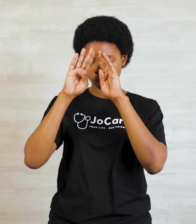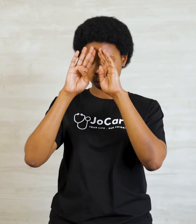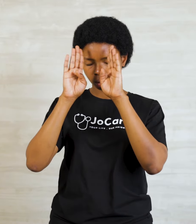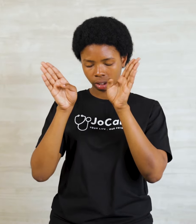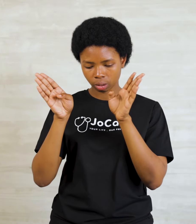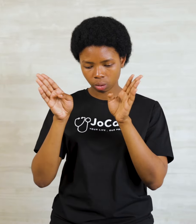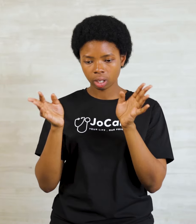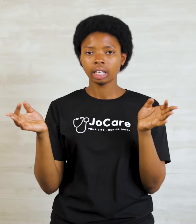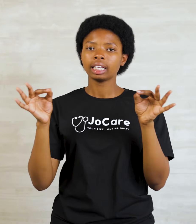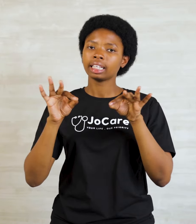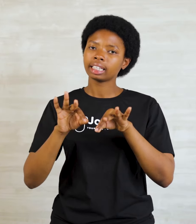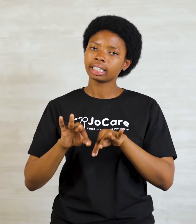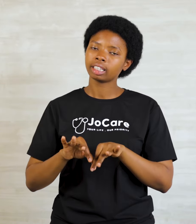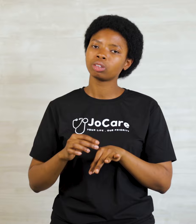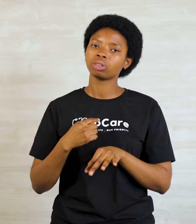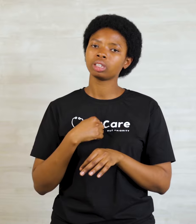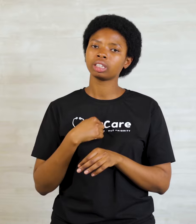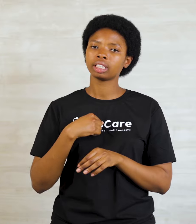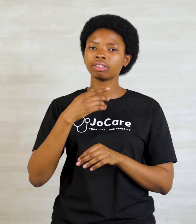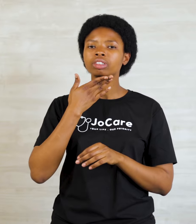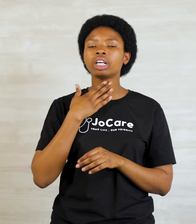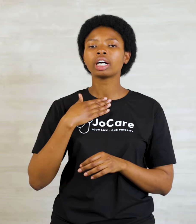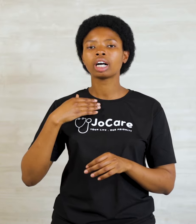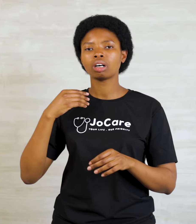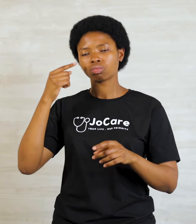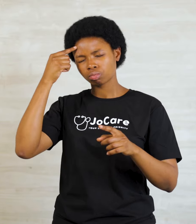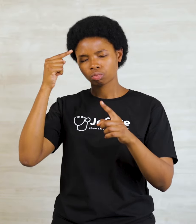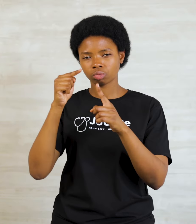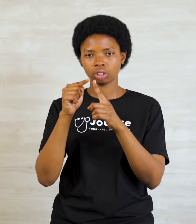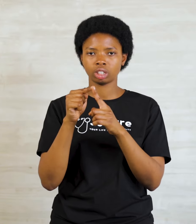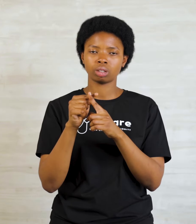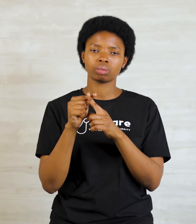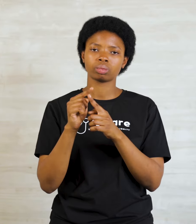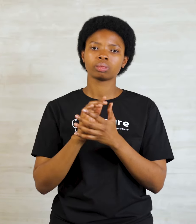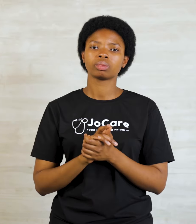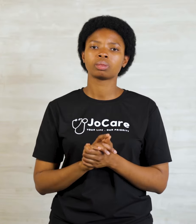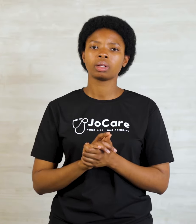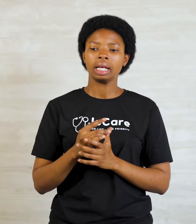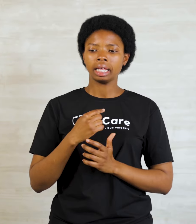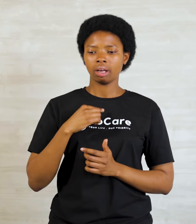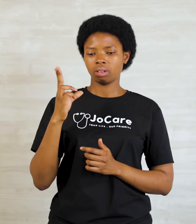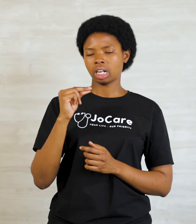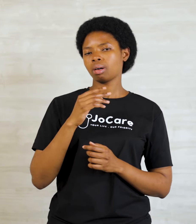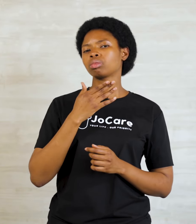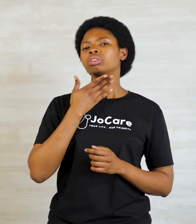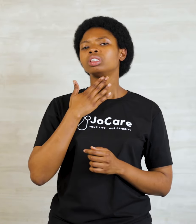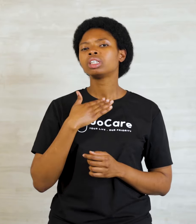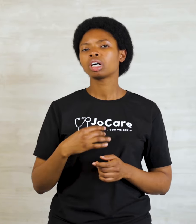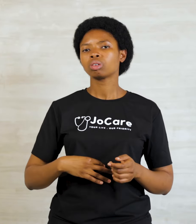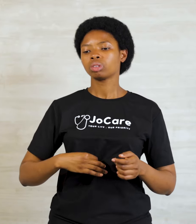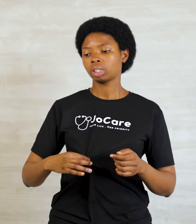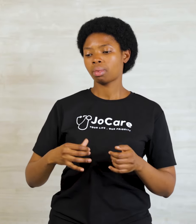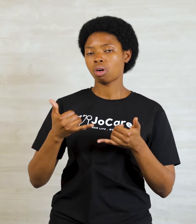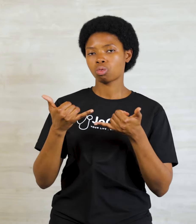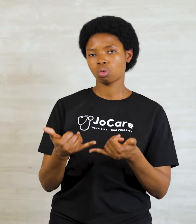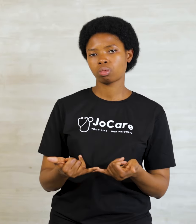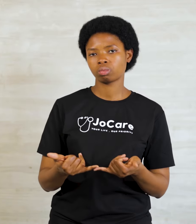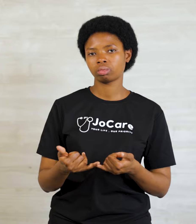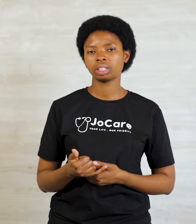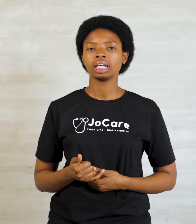bitewe n'icyo nshaka kugeraho sibyo ntago nakafodinga gusama kakanya yego ntago nshaka kuzajya gukuramo inda ngo